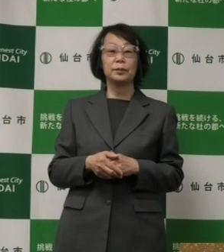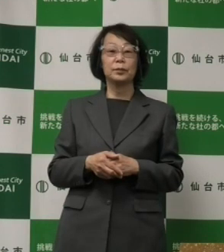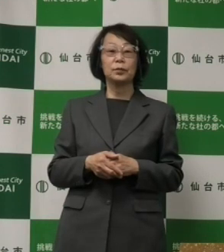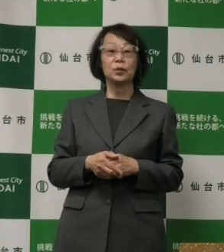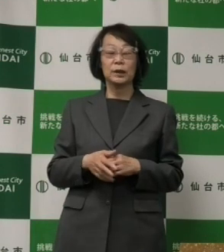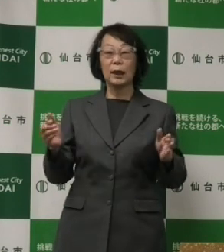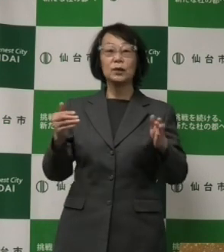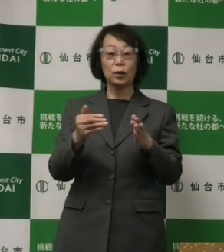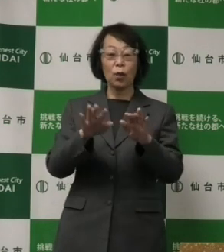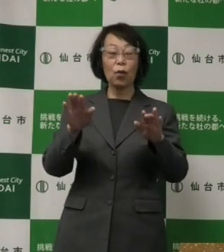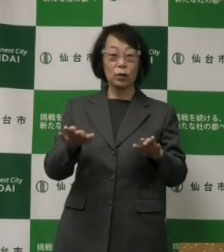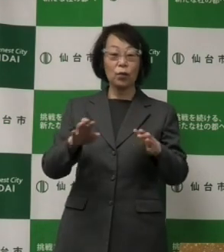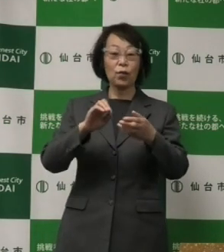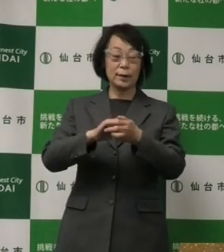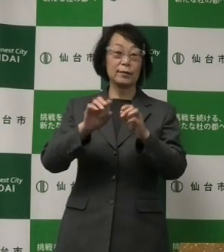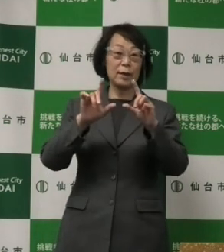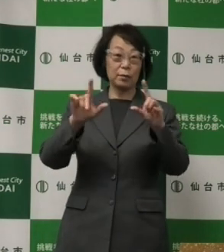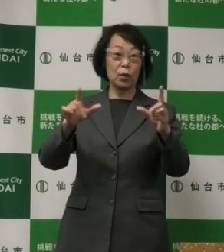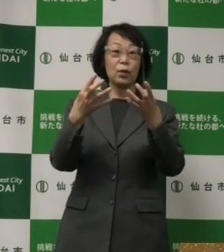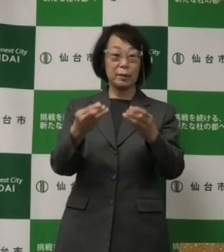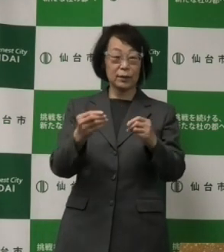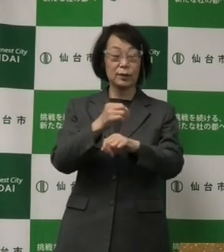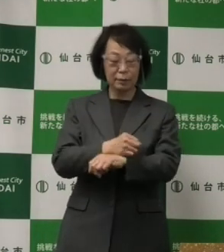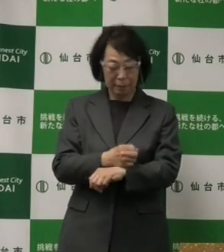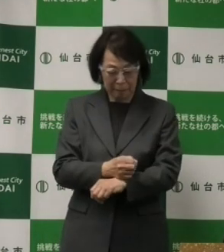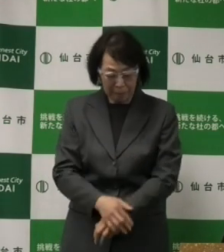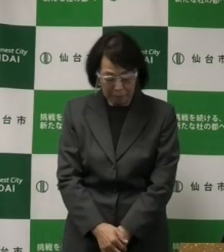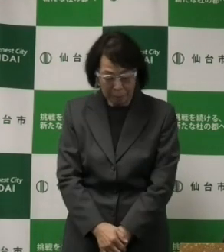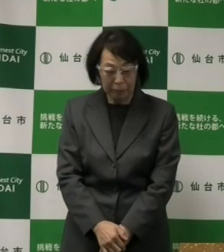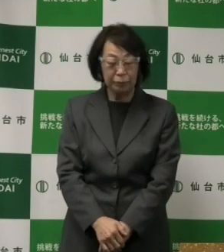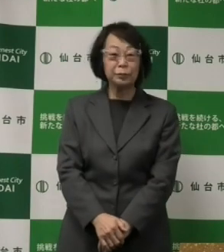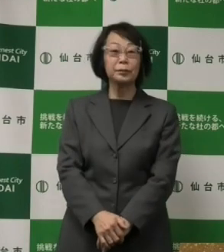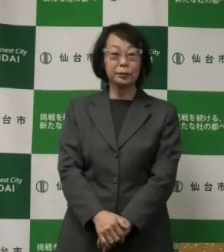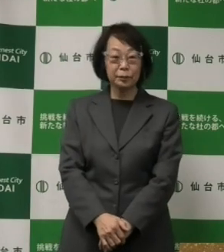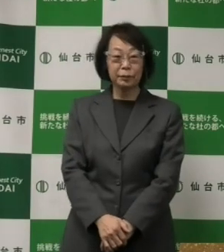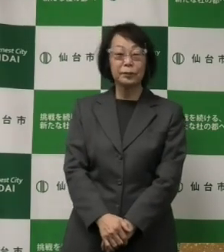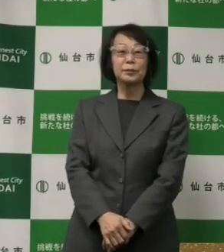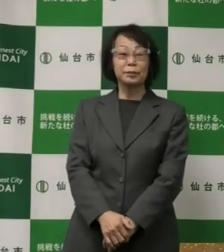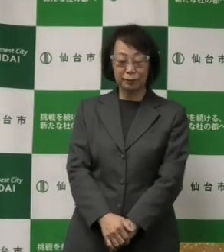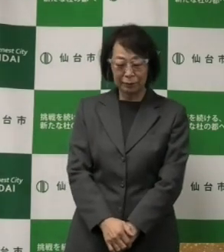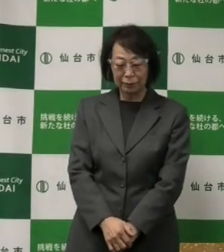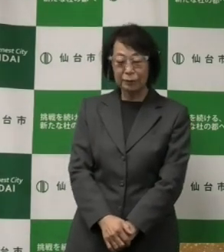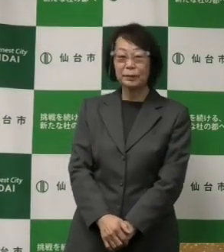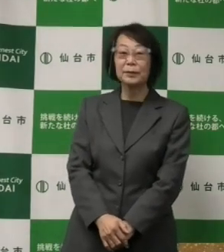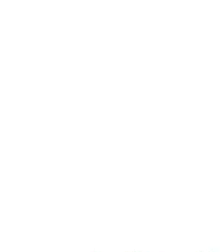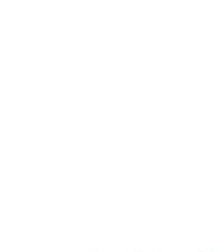それでは以上で本日の市長記者会見を終了いたします。お疲れ様でした。 ありがとうございます。お疲れ様です。